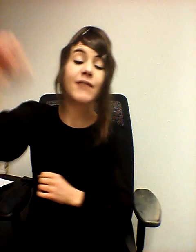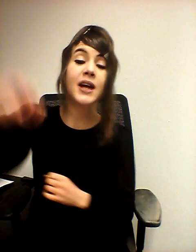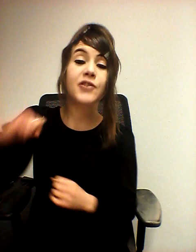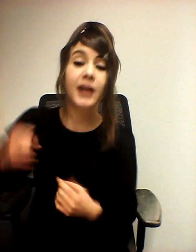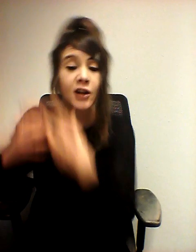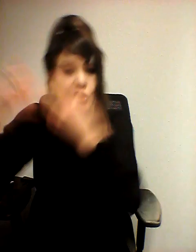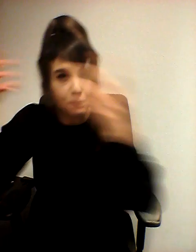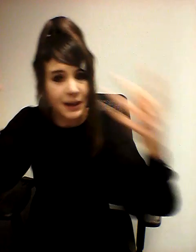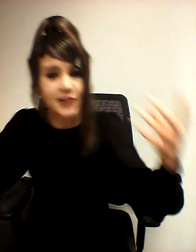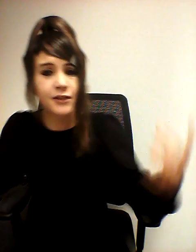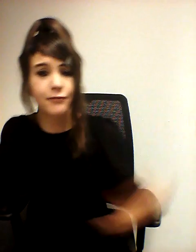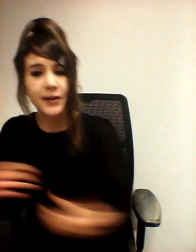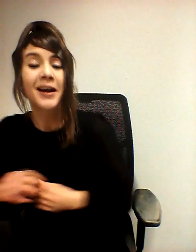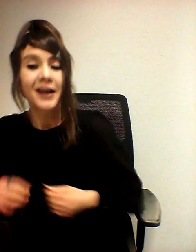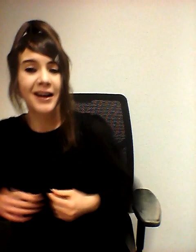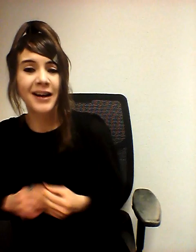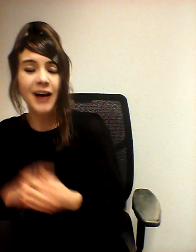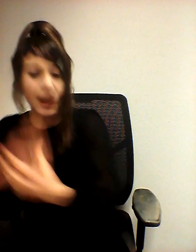aanwezig in specifiek apart